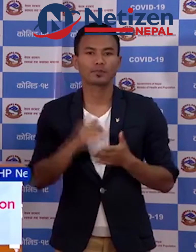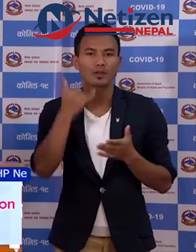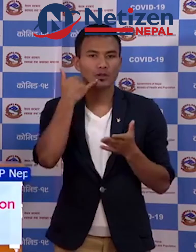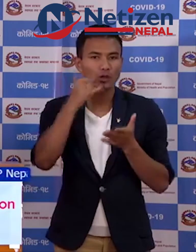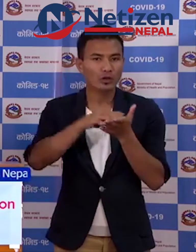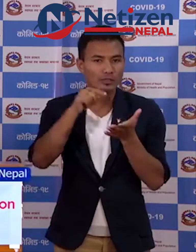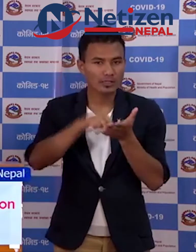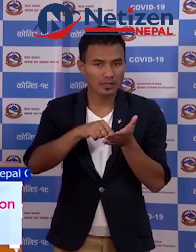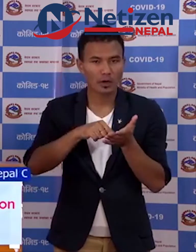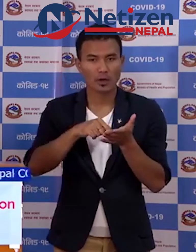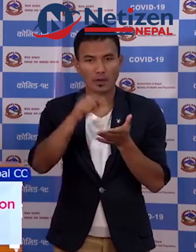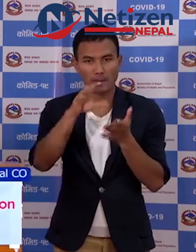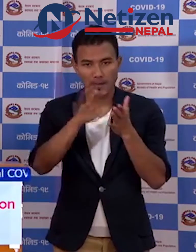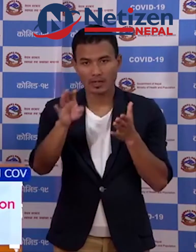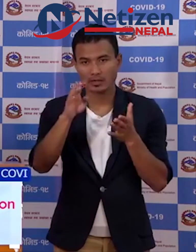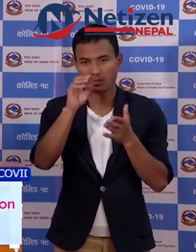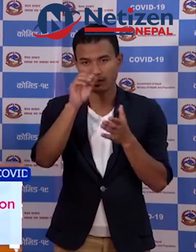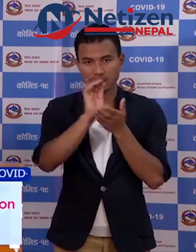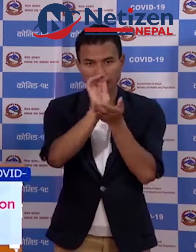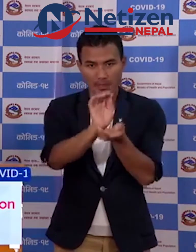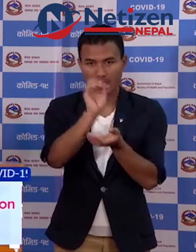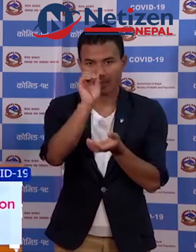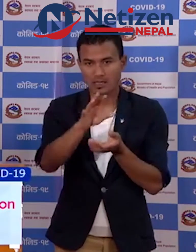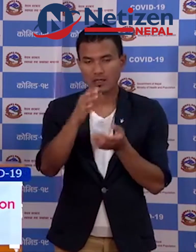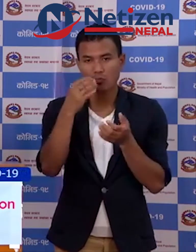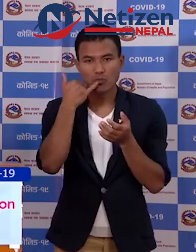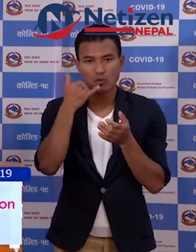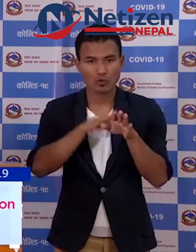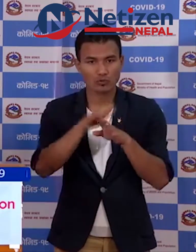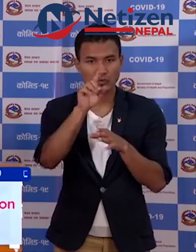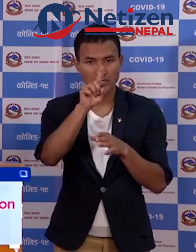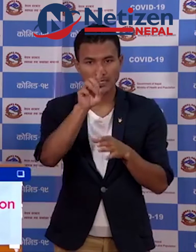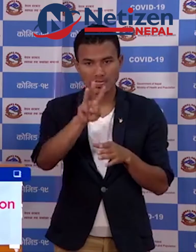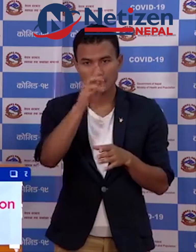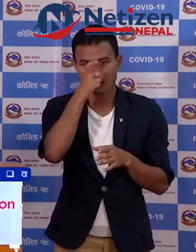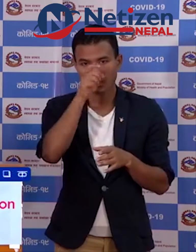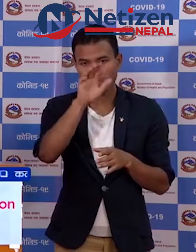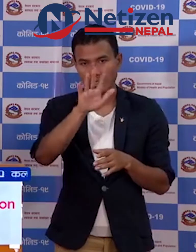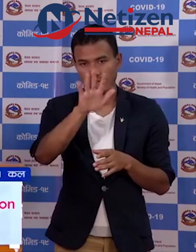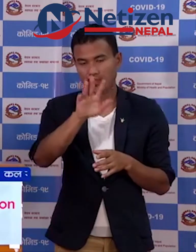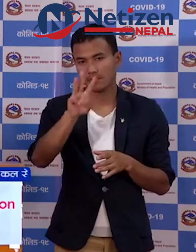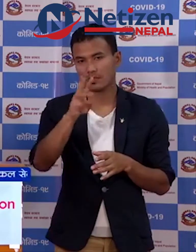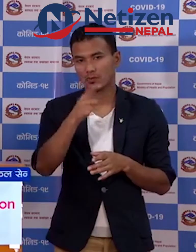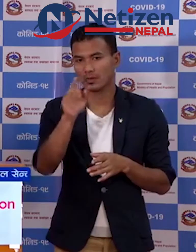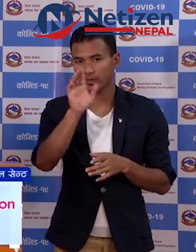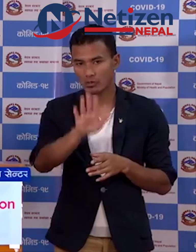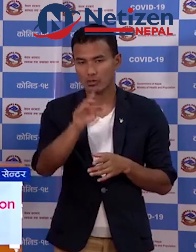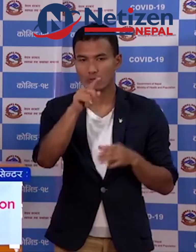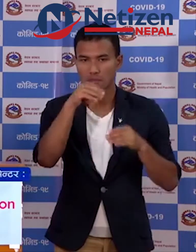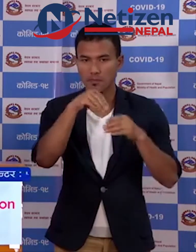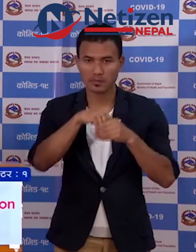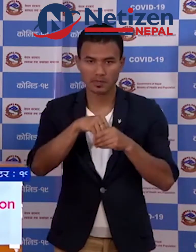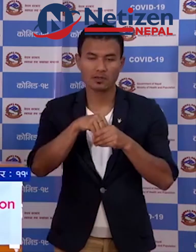कल सेन्टरबाट सेवा दिएका जम्मा कलहरू 1,353 छन् र